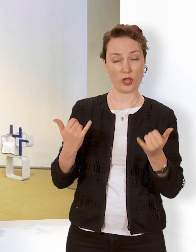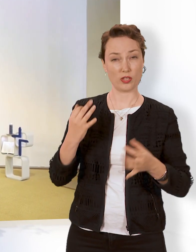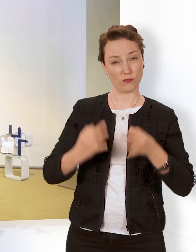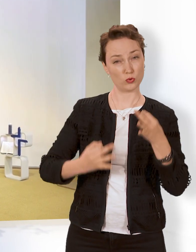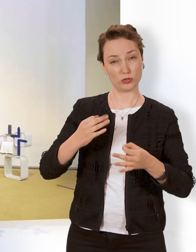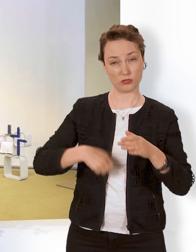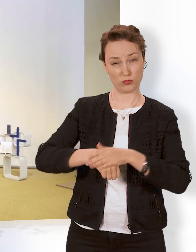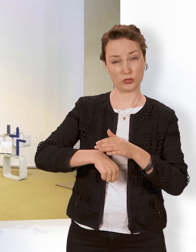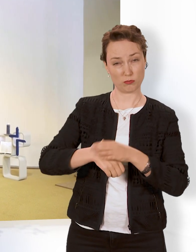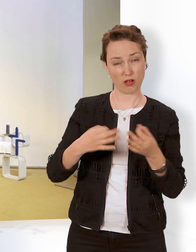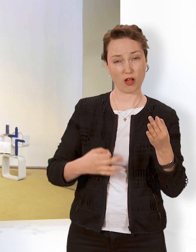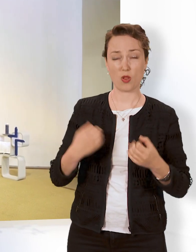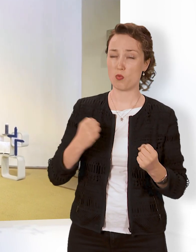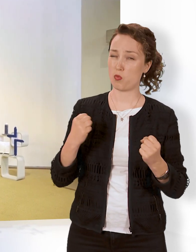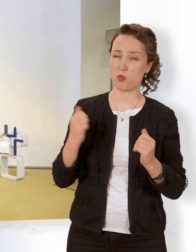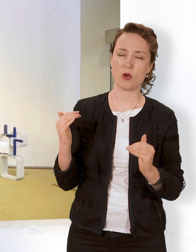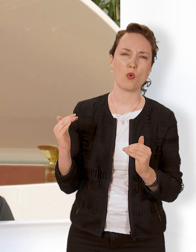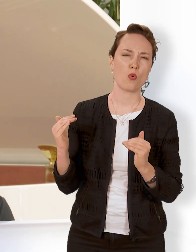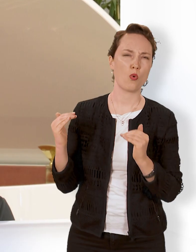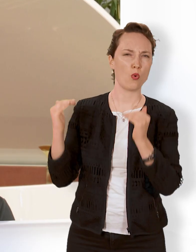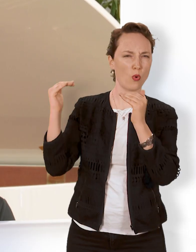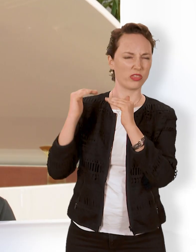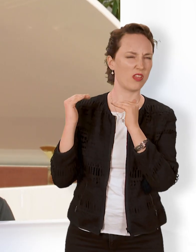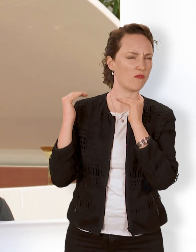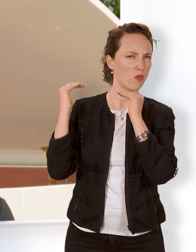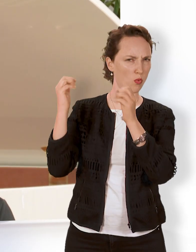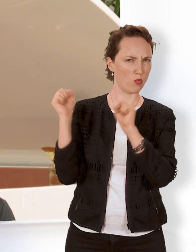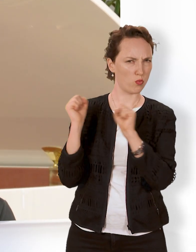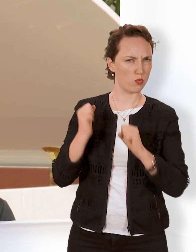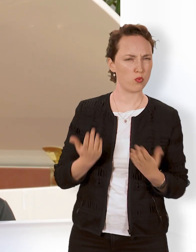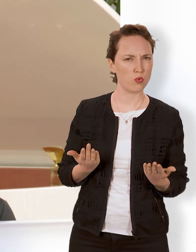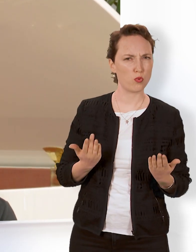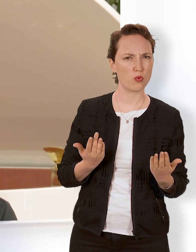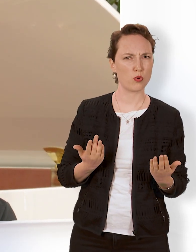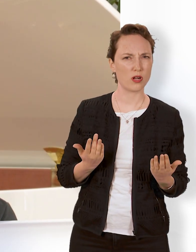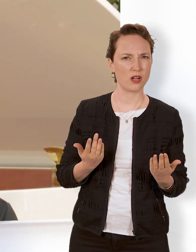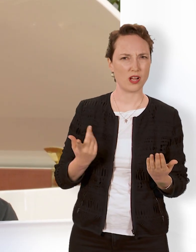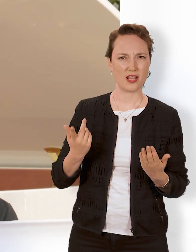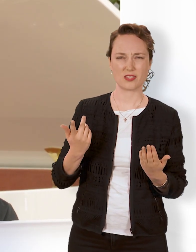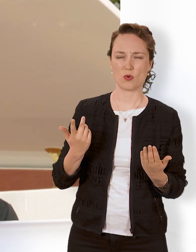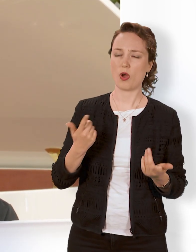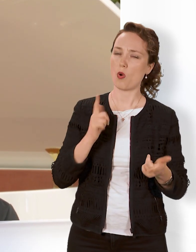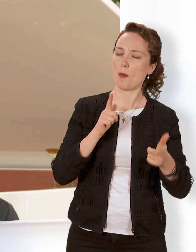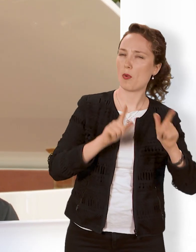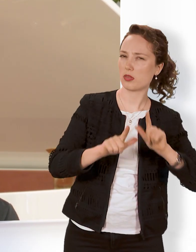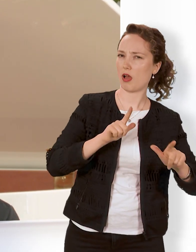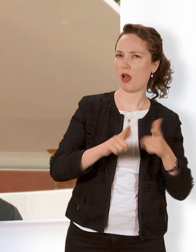heutzutage Fußball gespielt wird, das ist so enorm hoch, wo ich sage, hey, man könnte den Fußball als Moderator